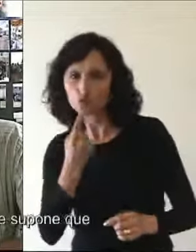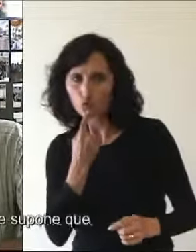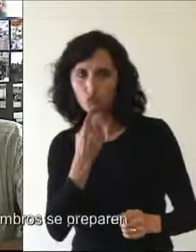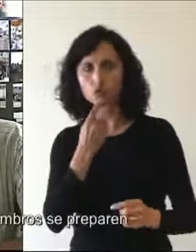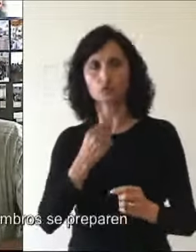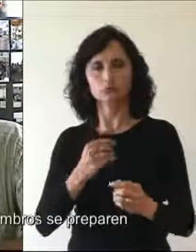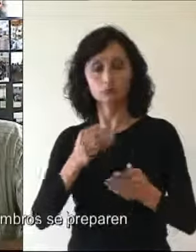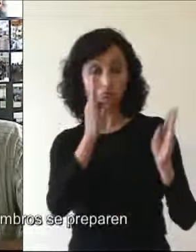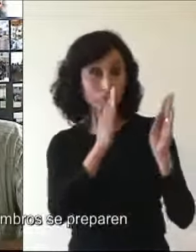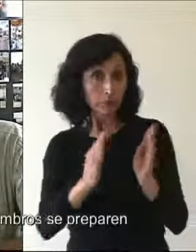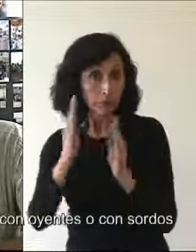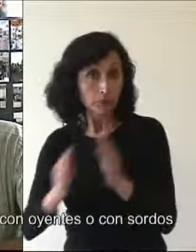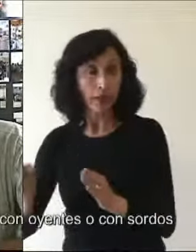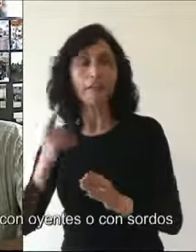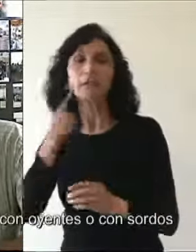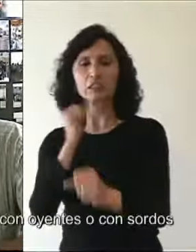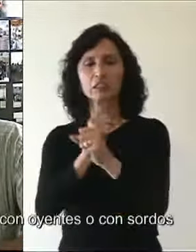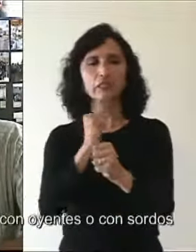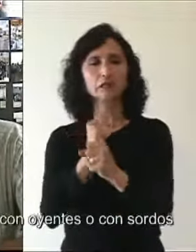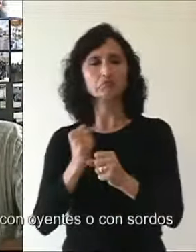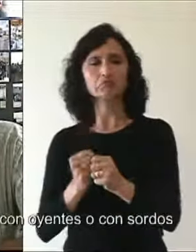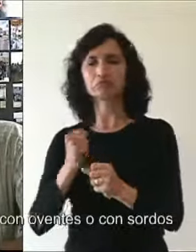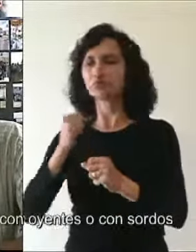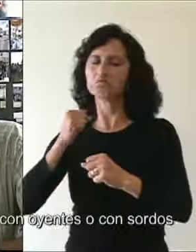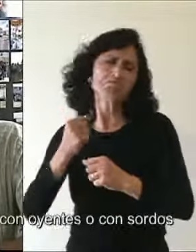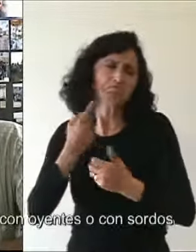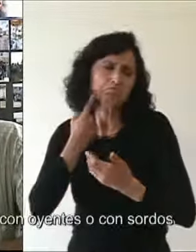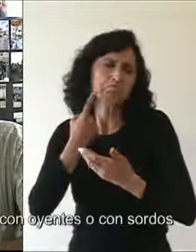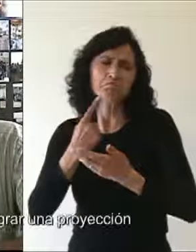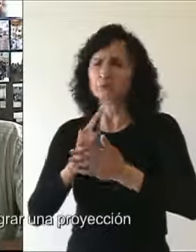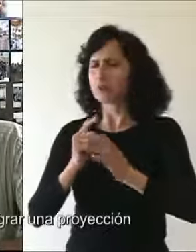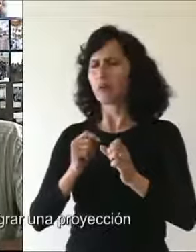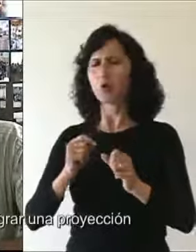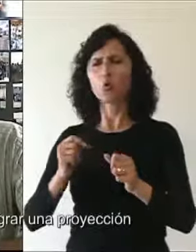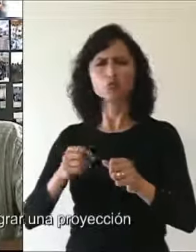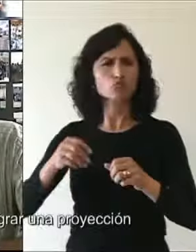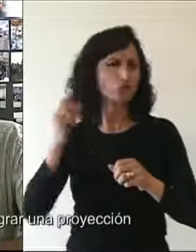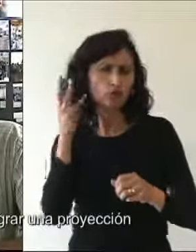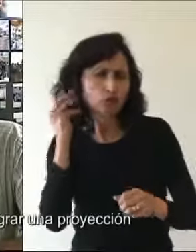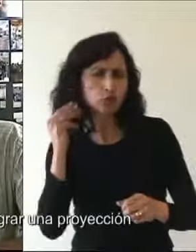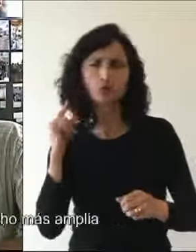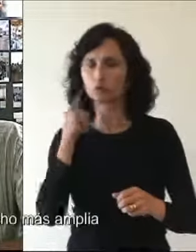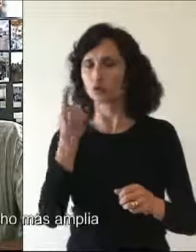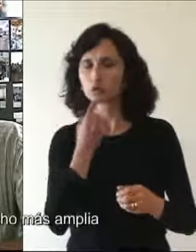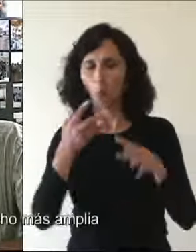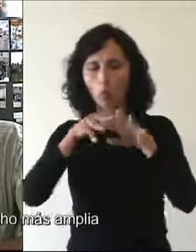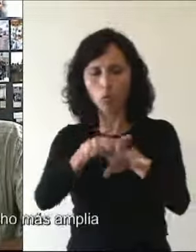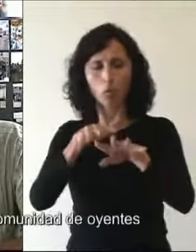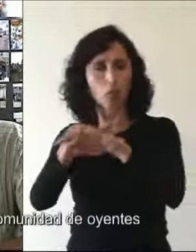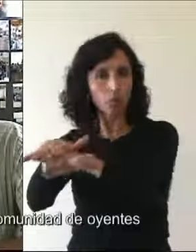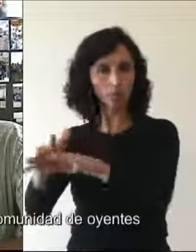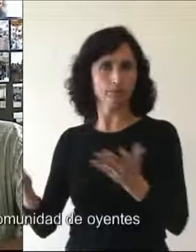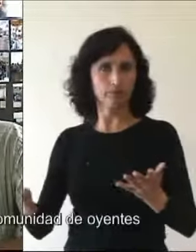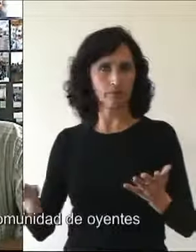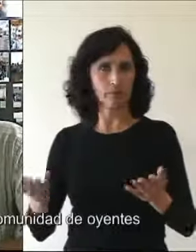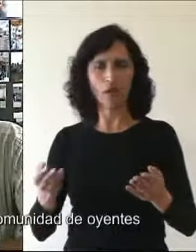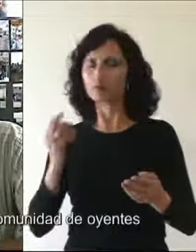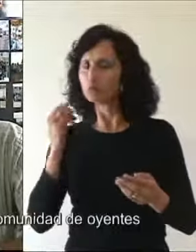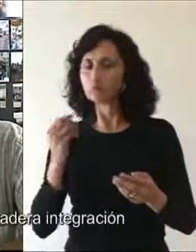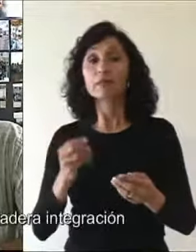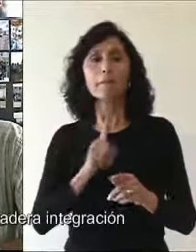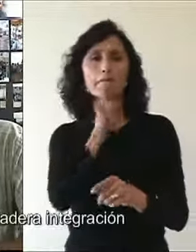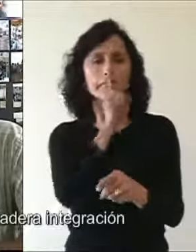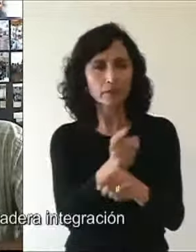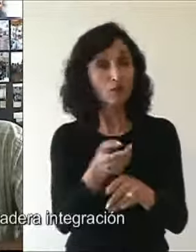cooperativas de sordos, ayudar a que sus miembros se preparen para el trabajo con oyentes o con sordos, y va a lograr una proyección mucho más amplia hacia la